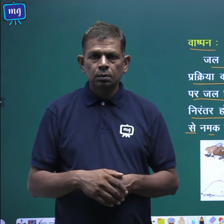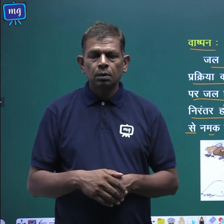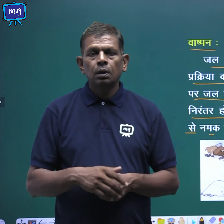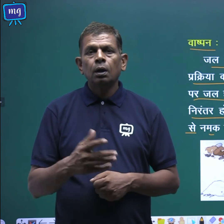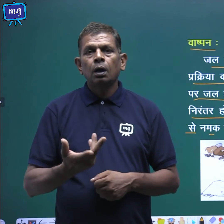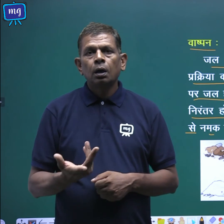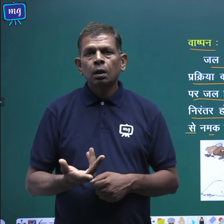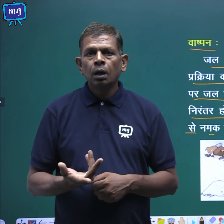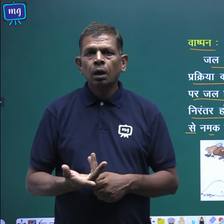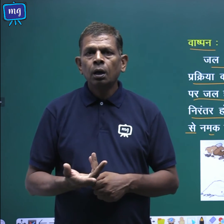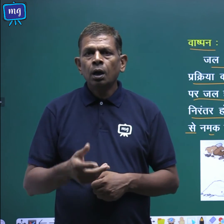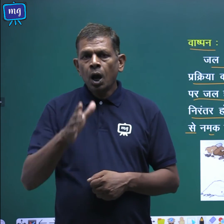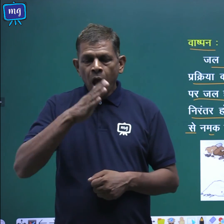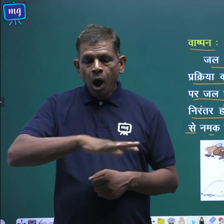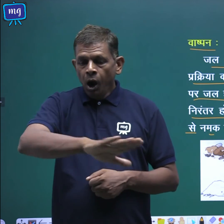कि समुद्री जल हमें